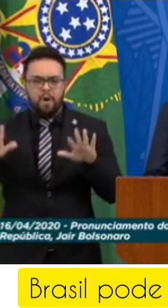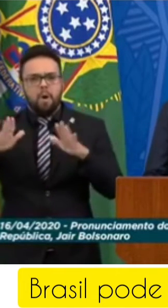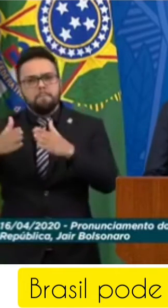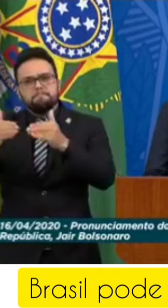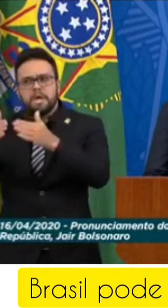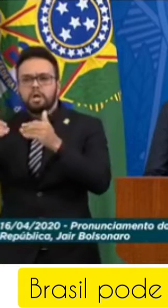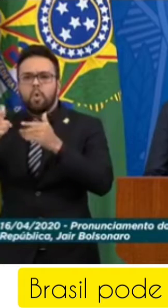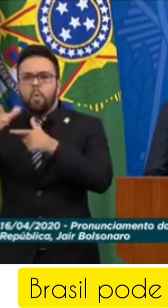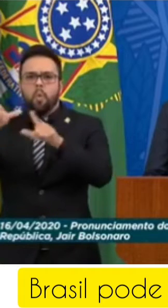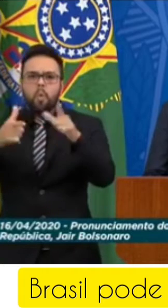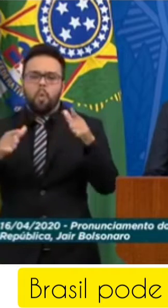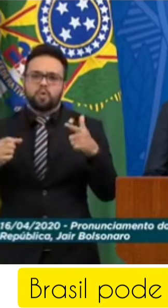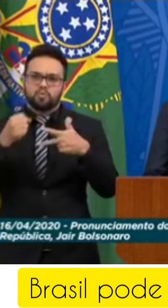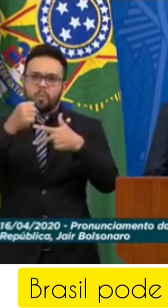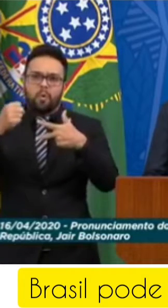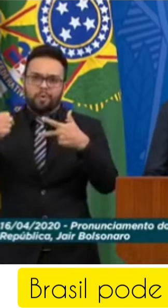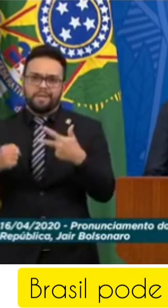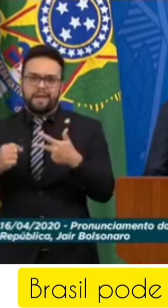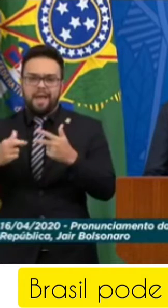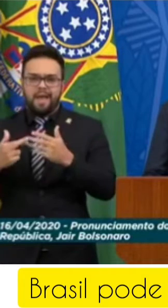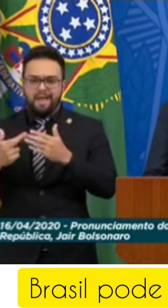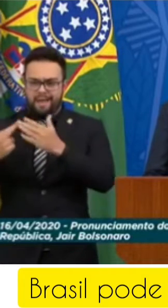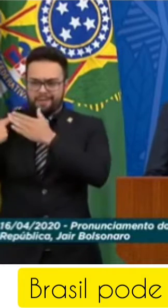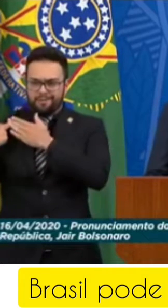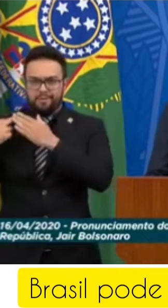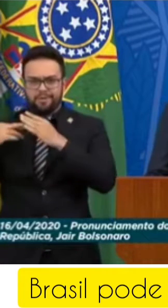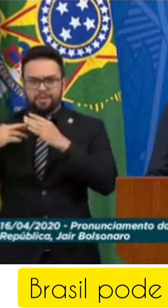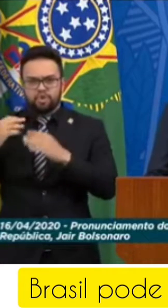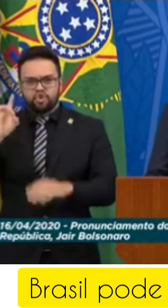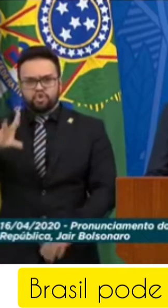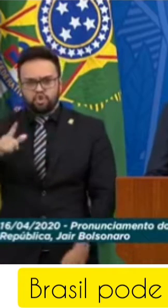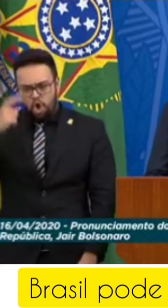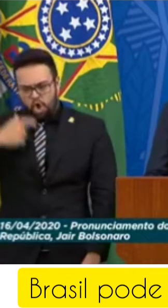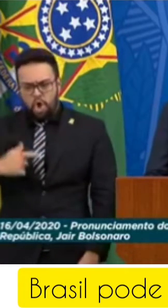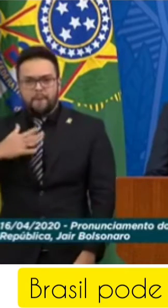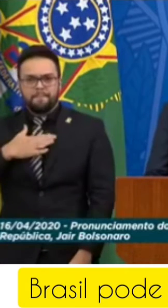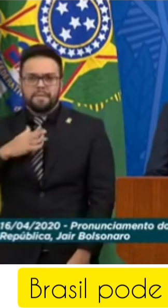A responsabilidade não é só minha, é de todos nós.